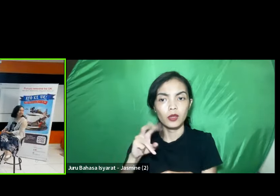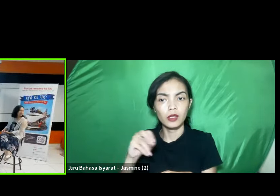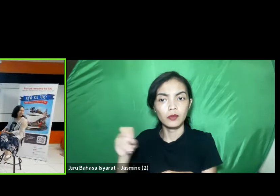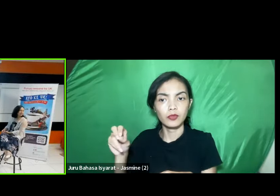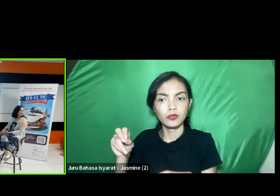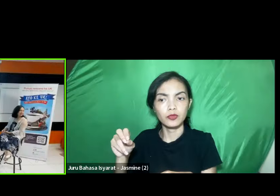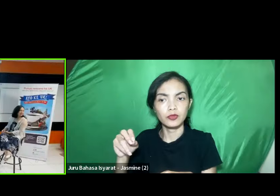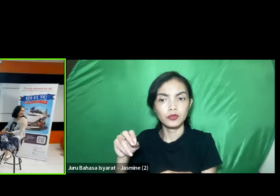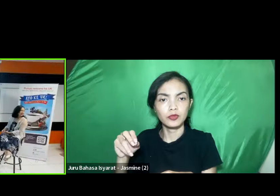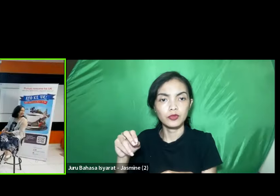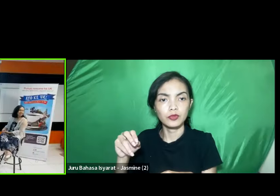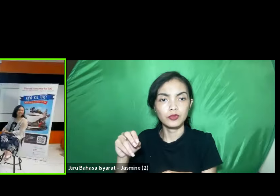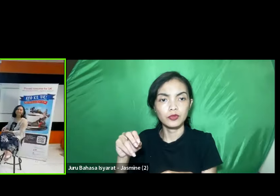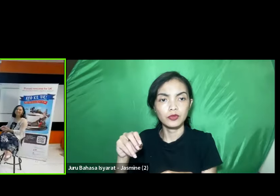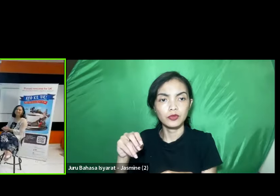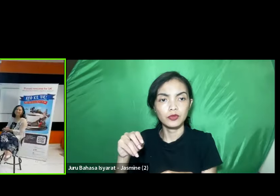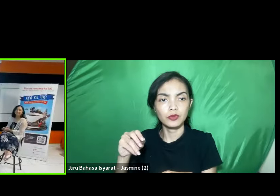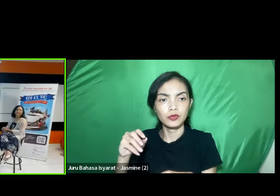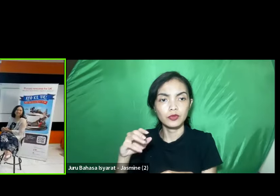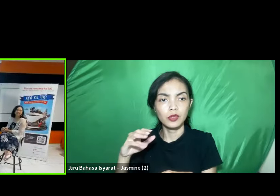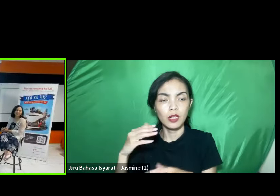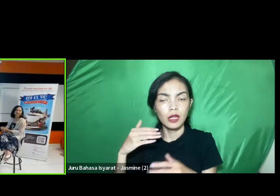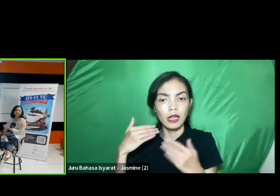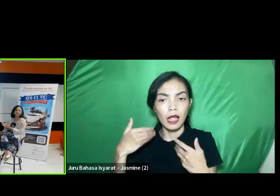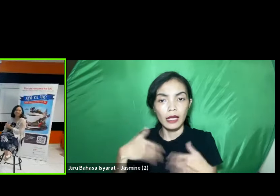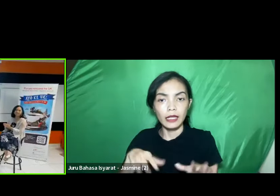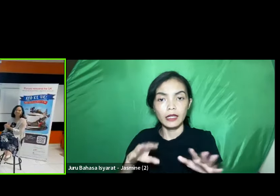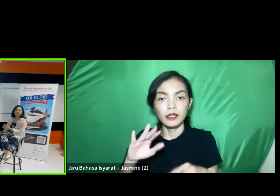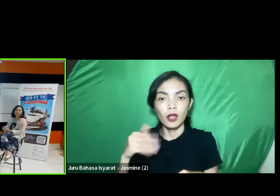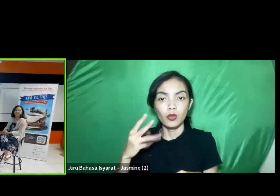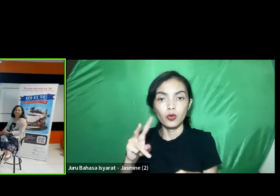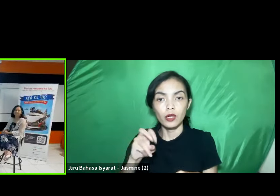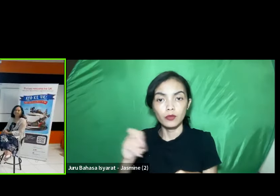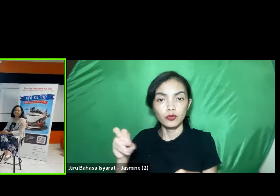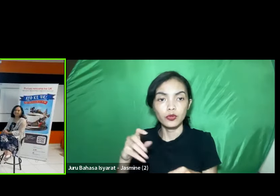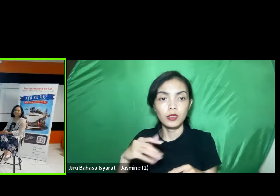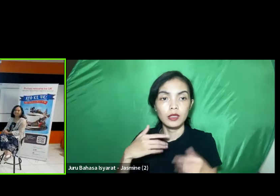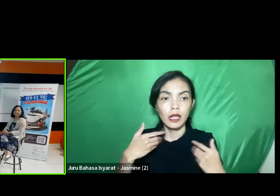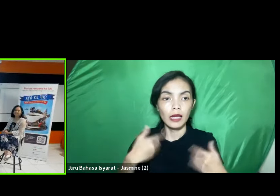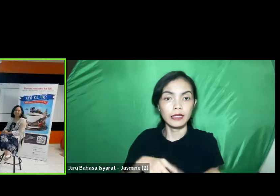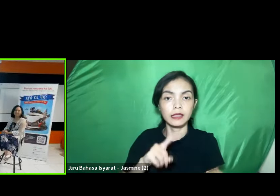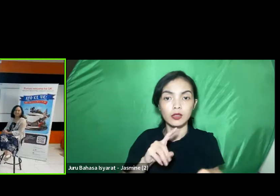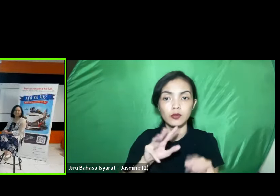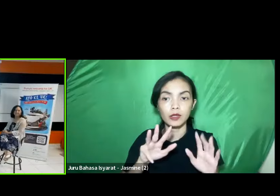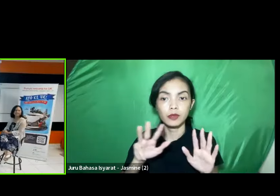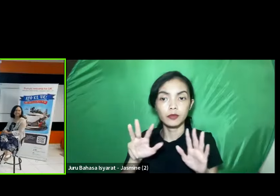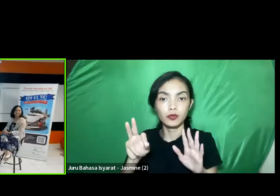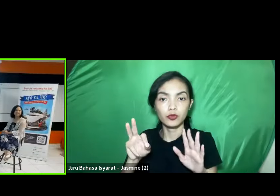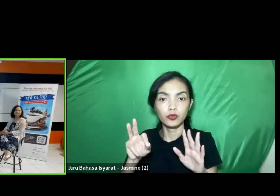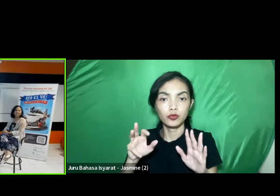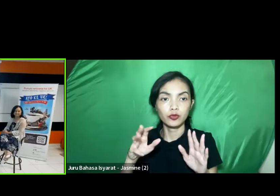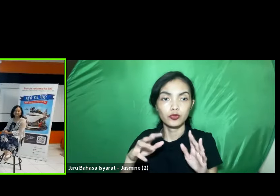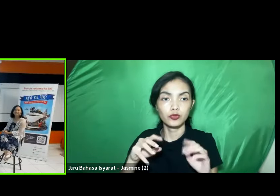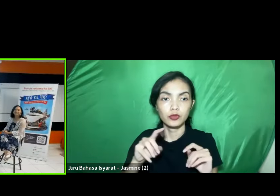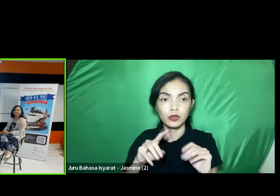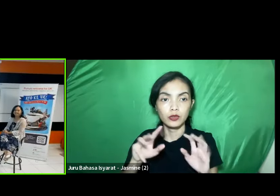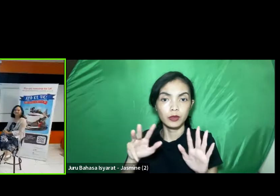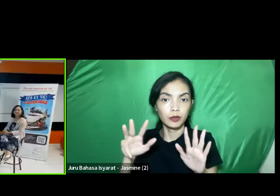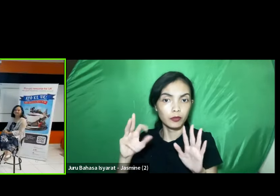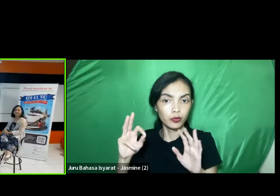2-an 2000-an iya iya 90-an oh kebacakan 90